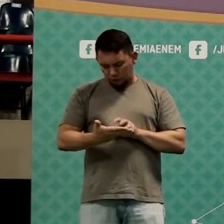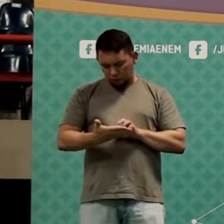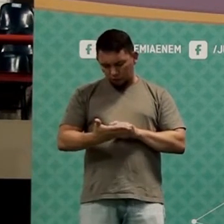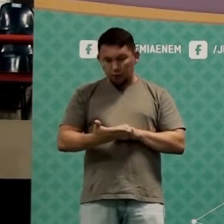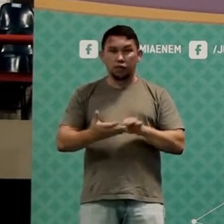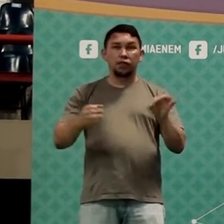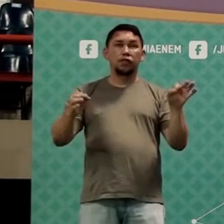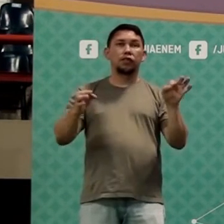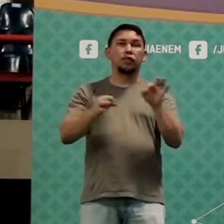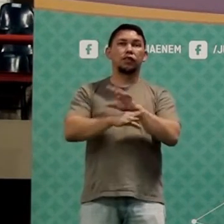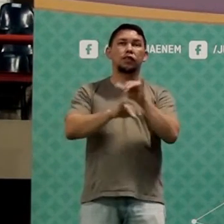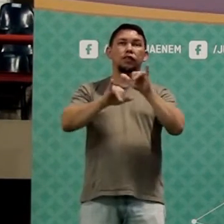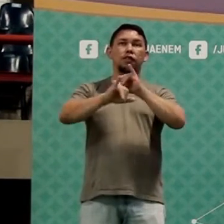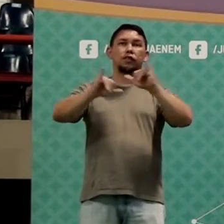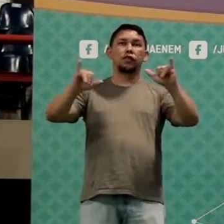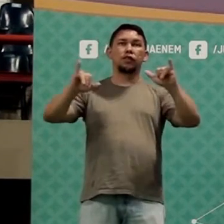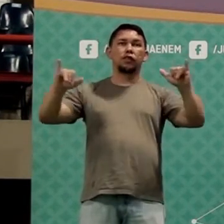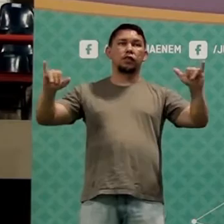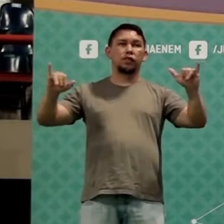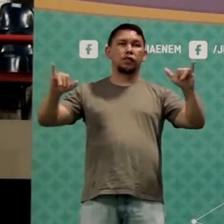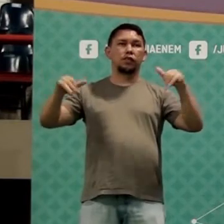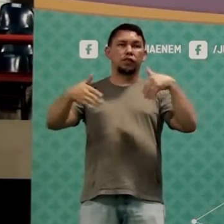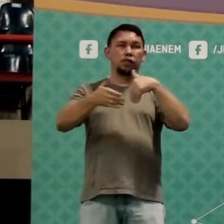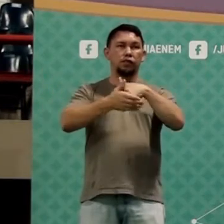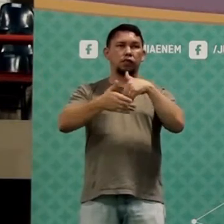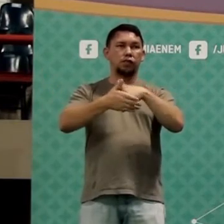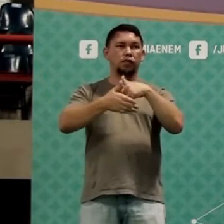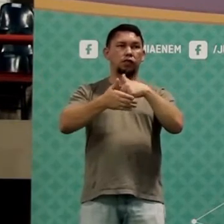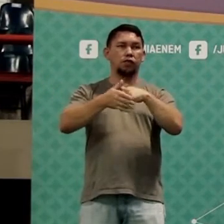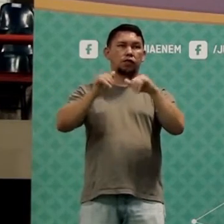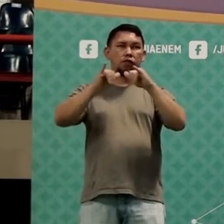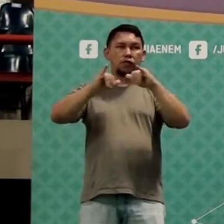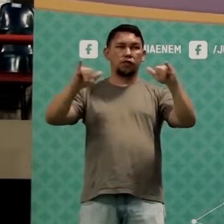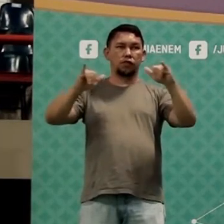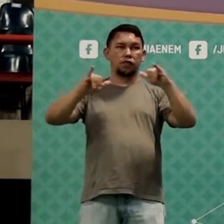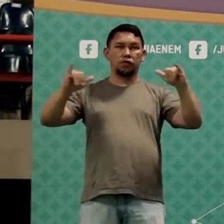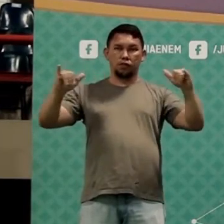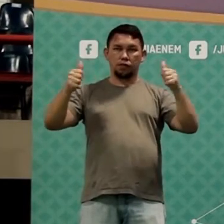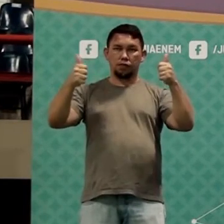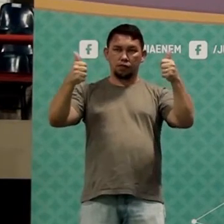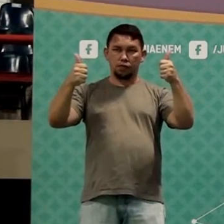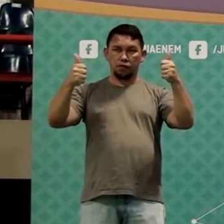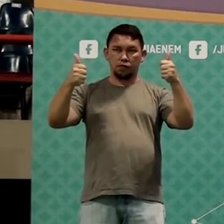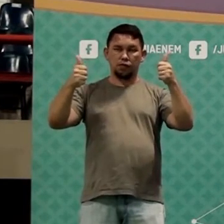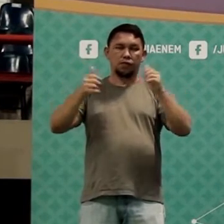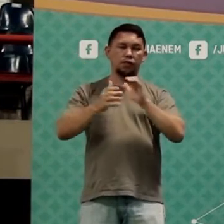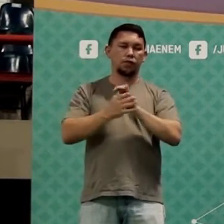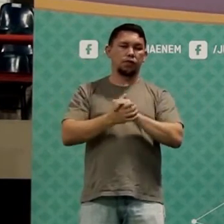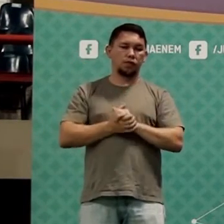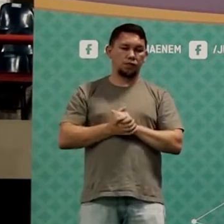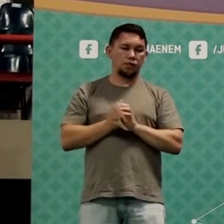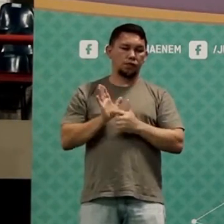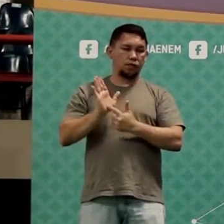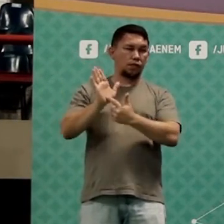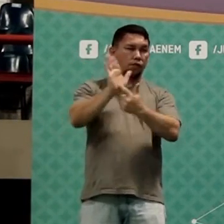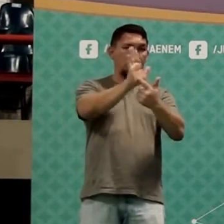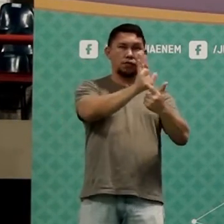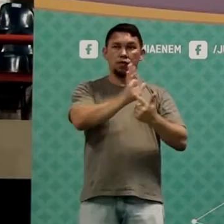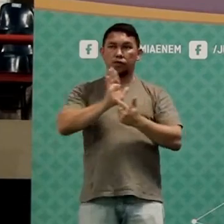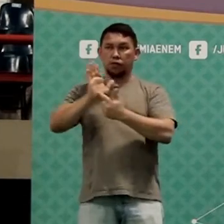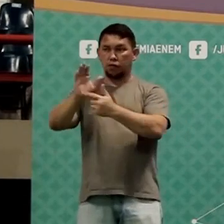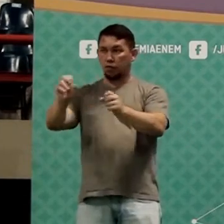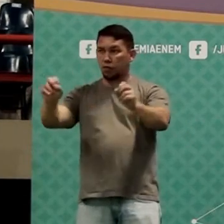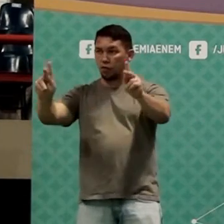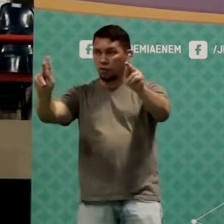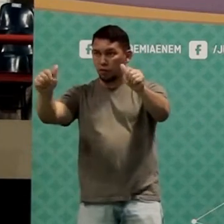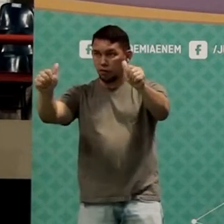Vamos terminar a aula, tem notícias aqui, notícias futebolísticas, notícias futebolísticas, nossa corrente de notícias futebolísticas trazem notícias para nós, tá